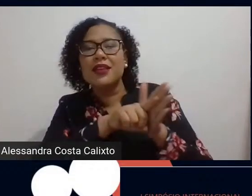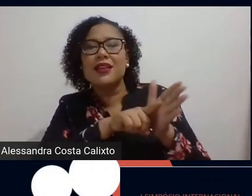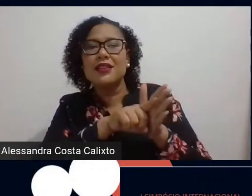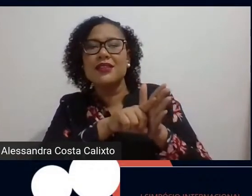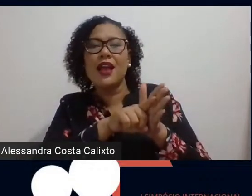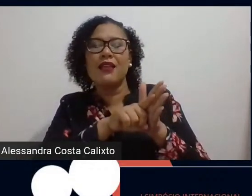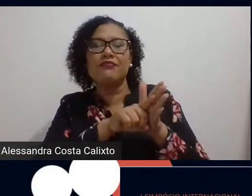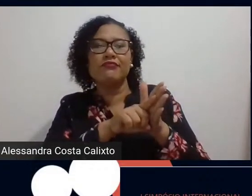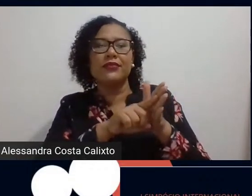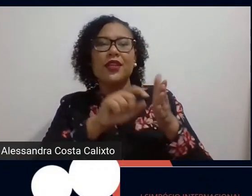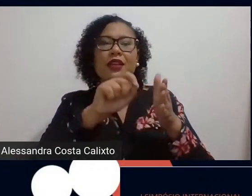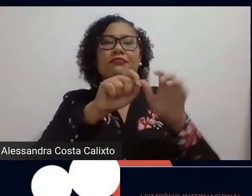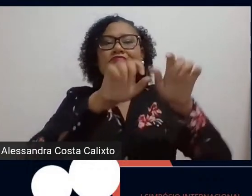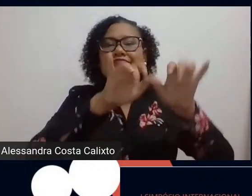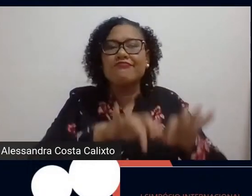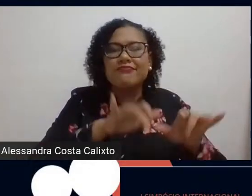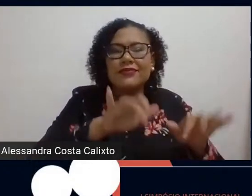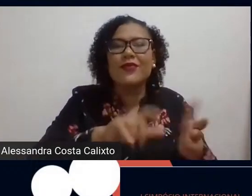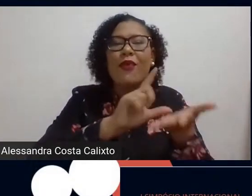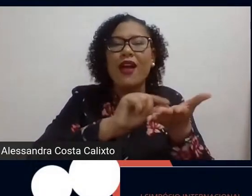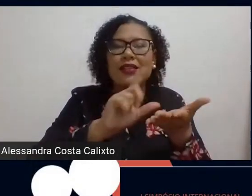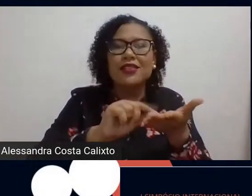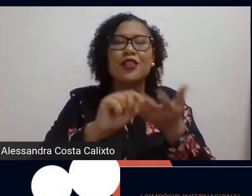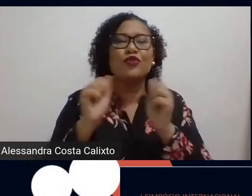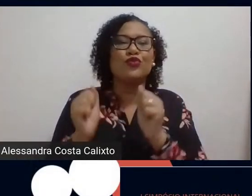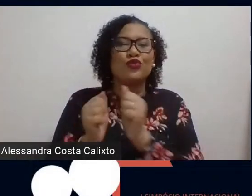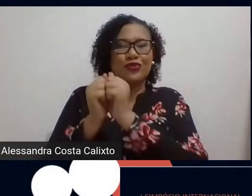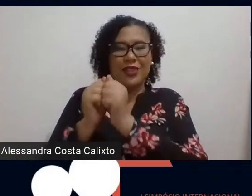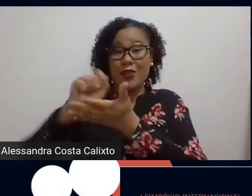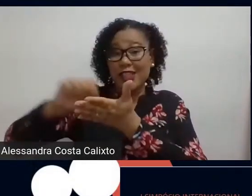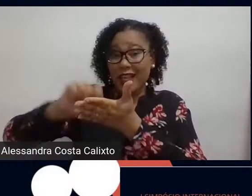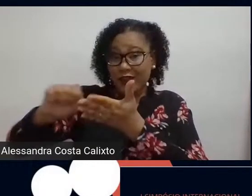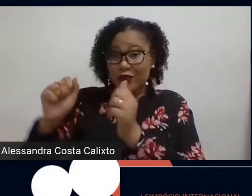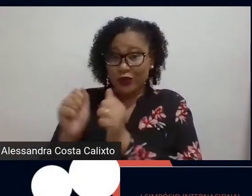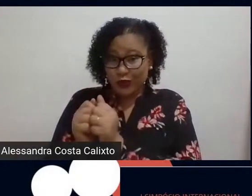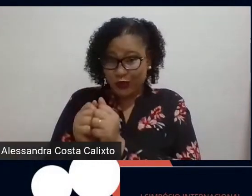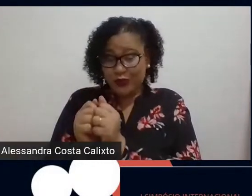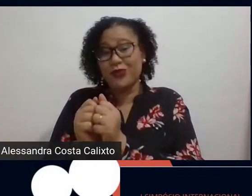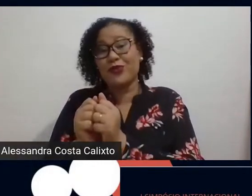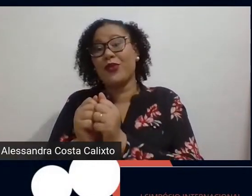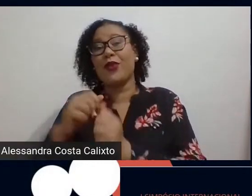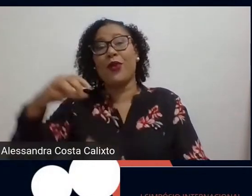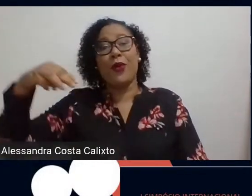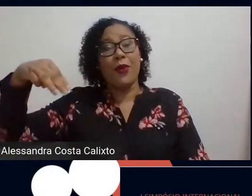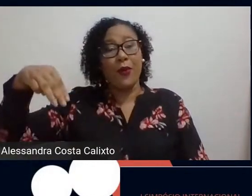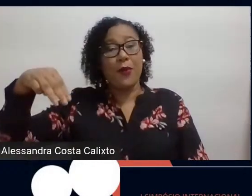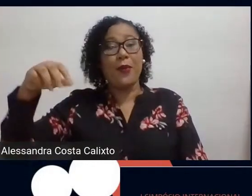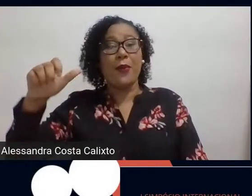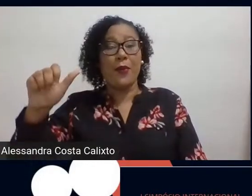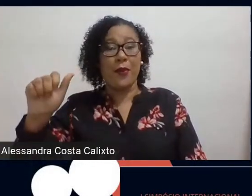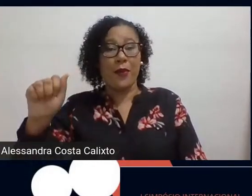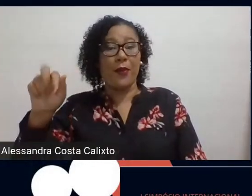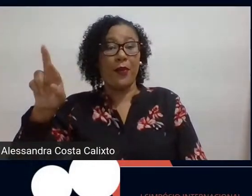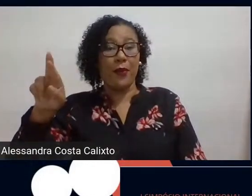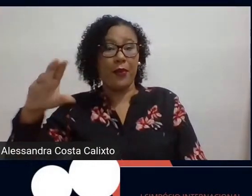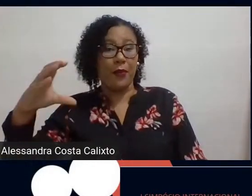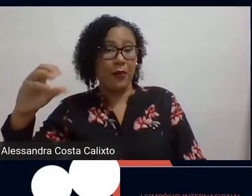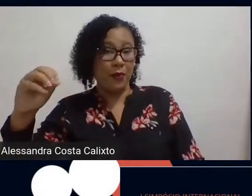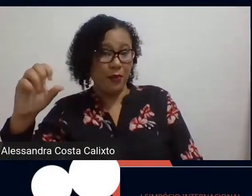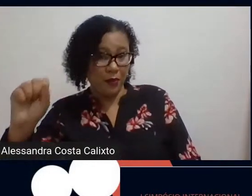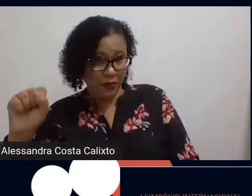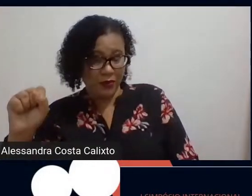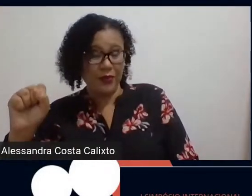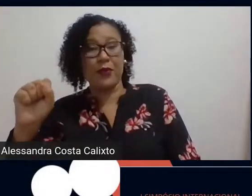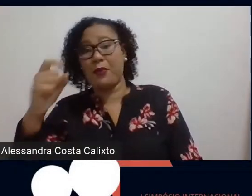E hoje eu gostaria de apresentar uma pesquisa que foi feita em que eu escrevi em